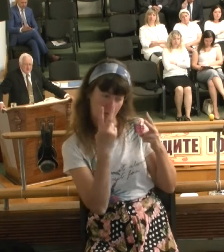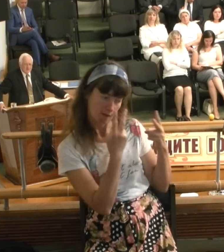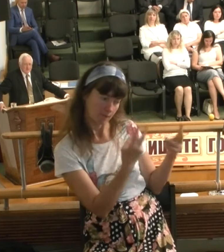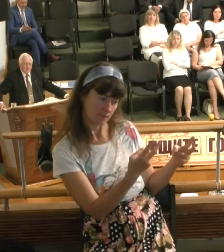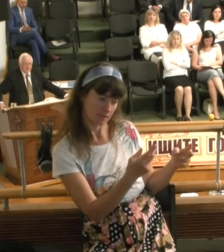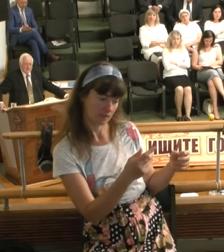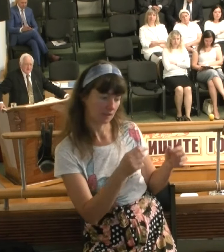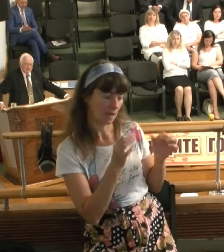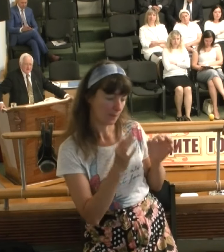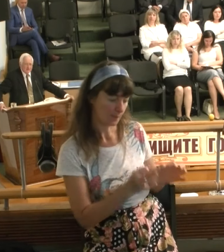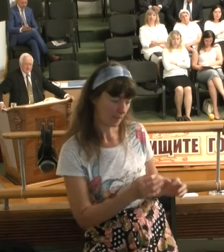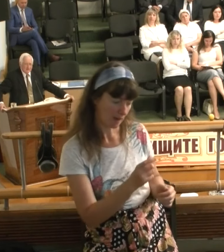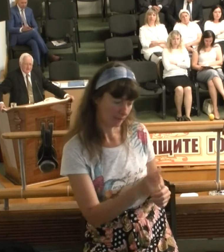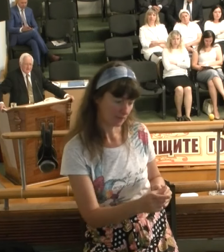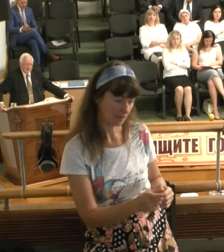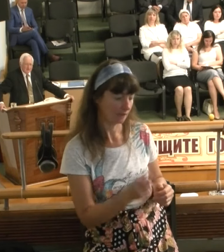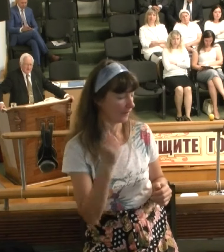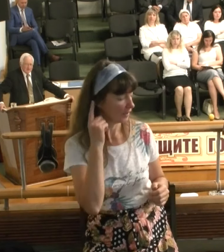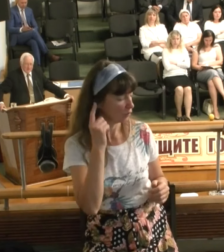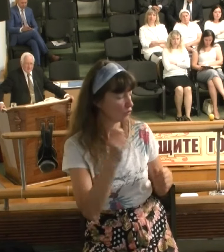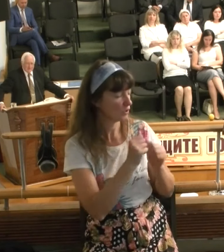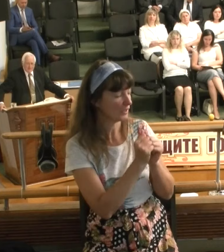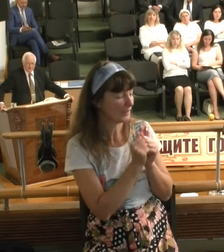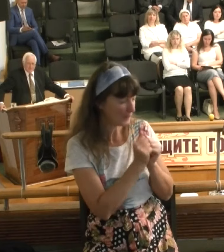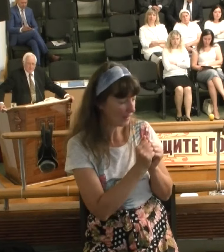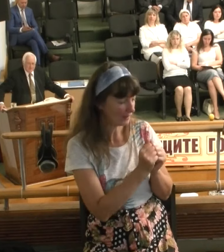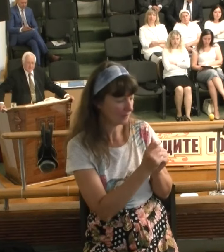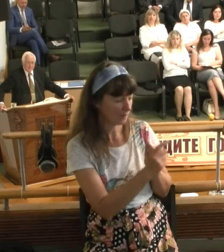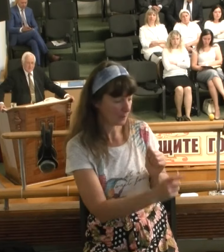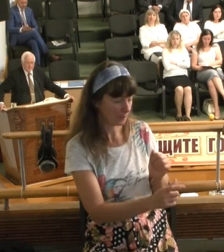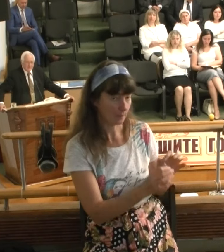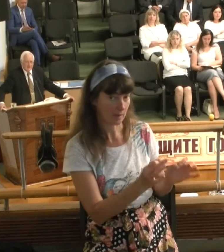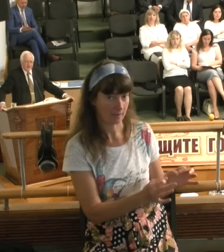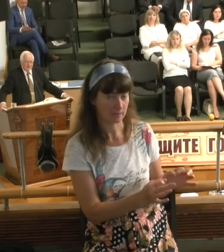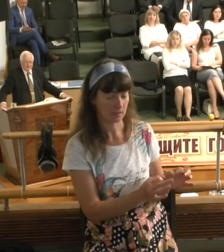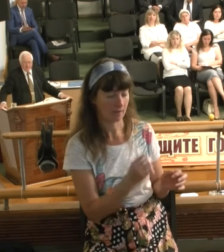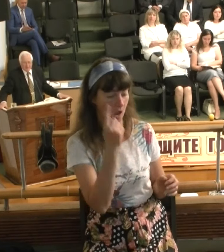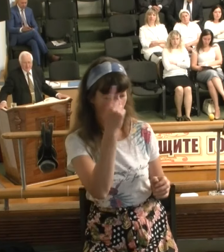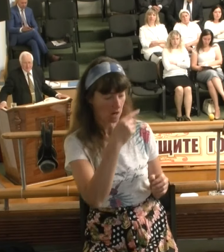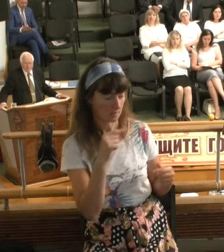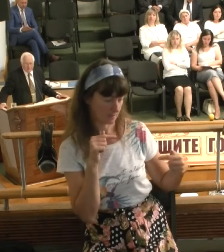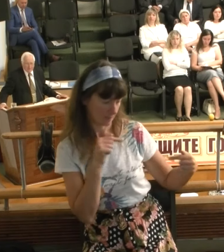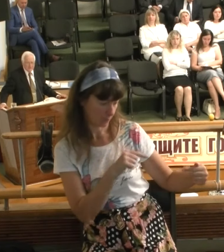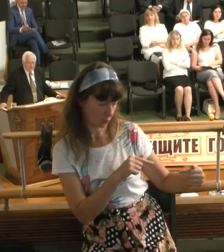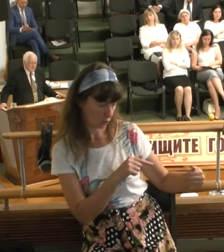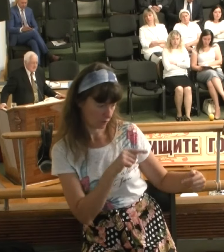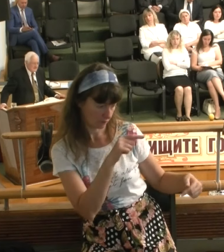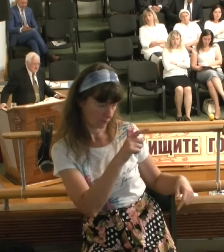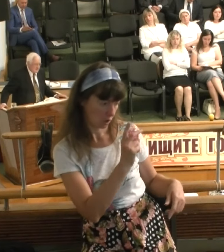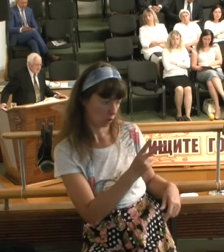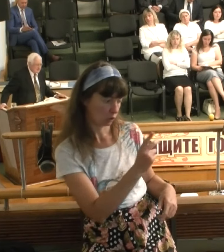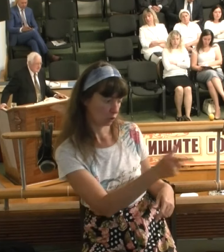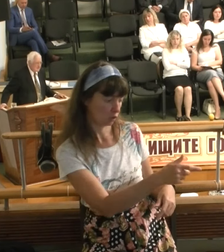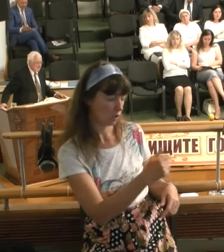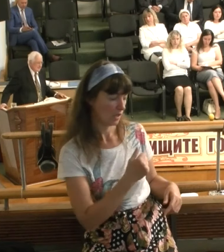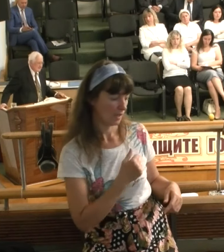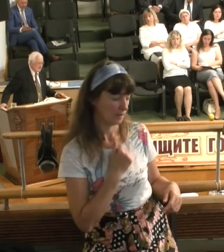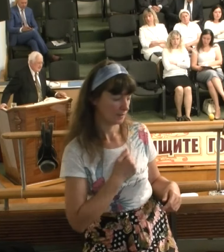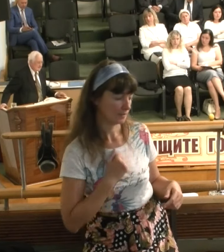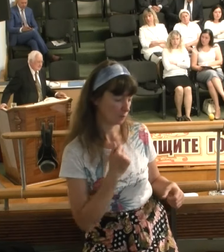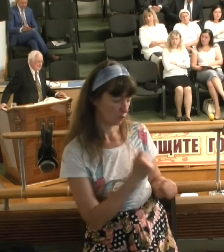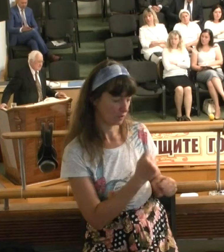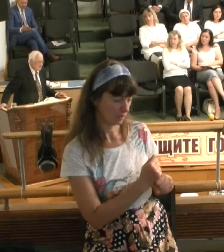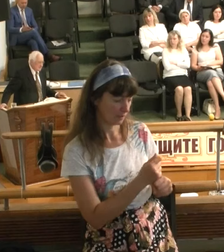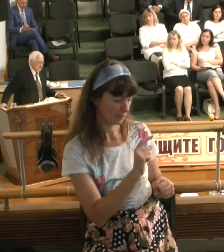и уши Его к молитве их. Но лице Господне против делающих зло, чтобы истребить